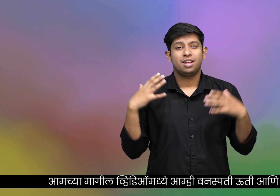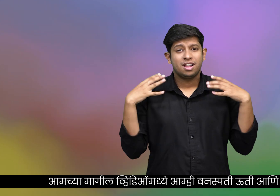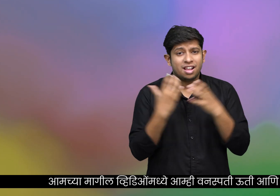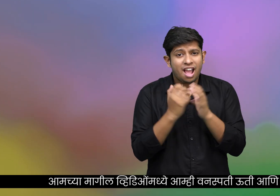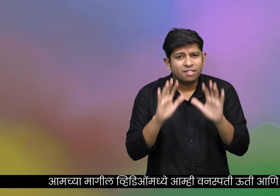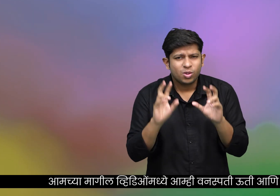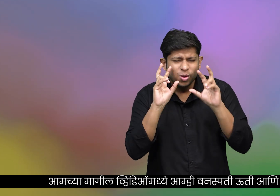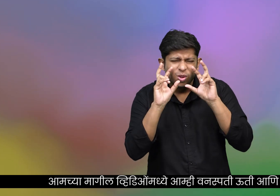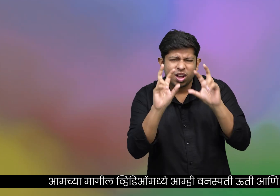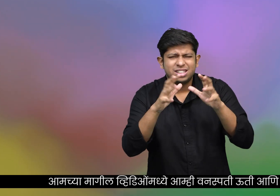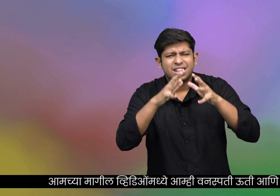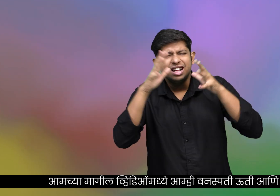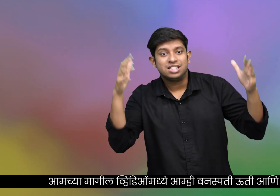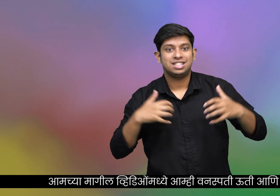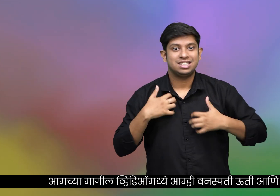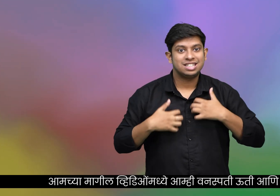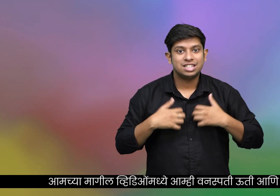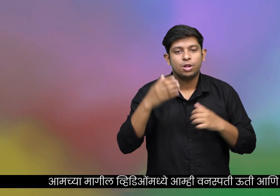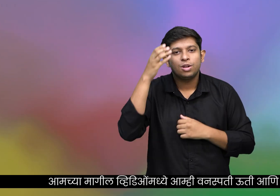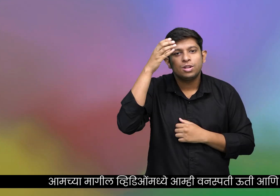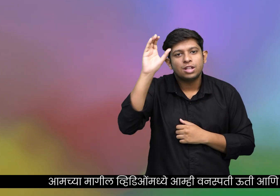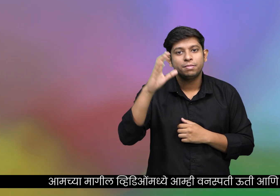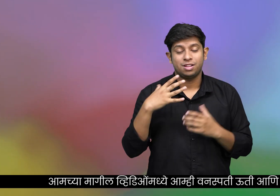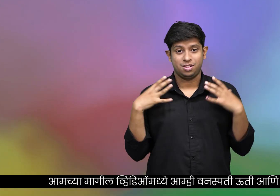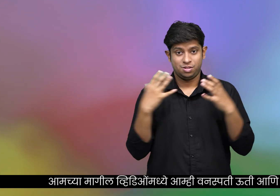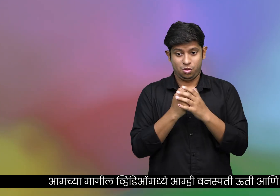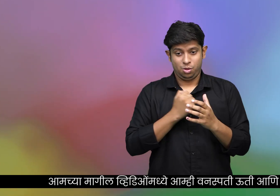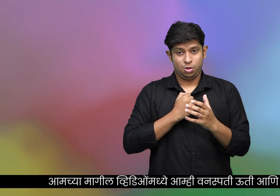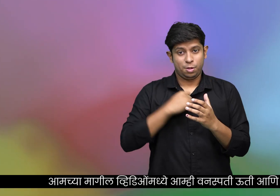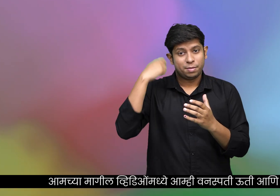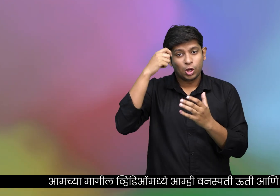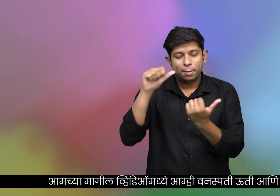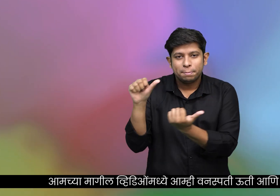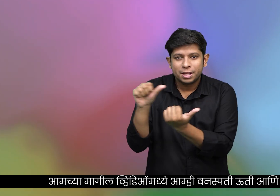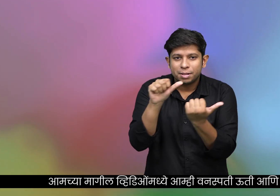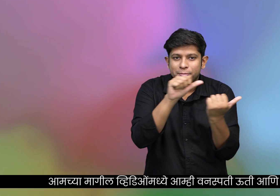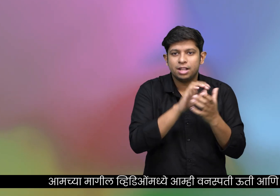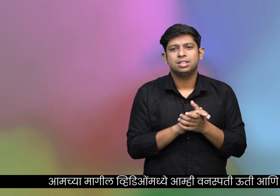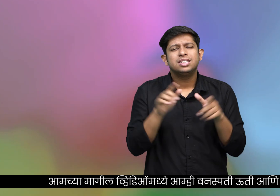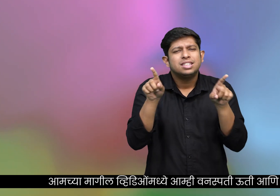आमच्या मागील व्हिडिओमध्ये आम्ही वनस्पती ऊती आणि उपकला ऊती,